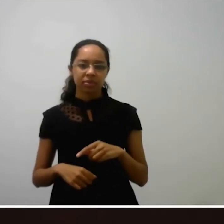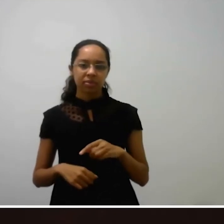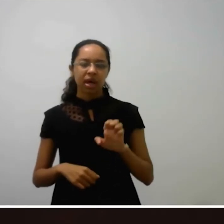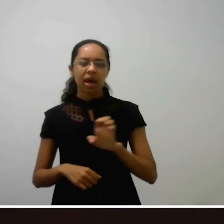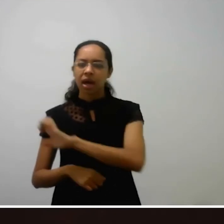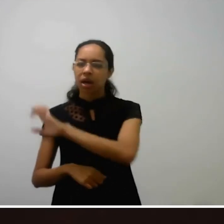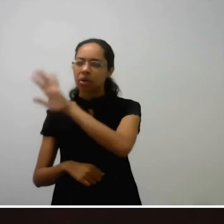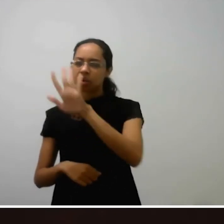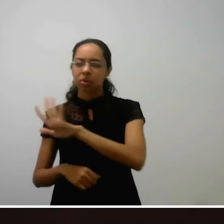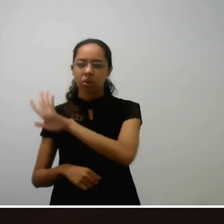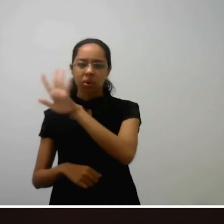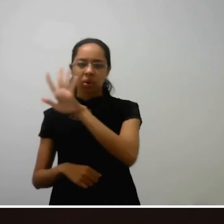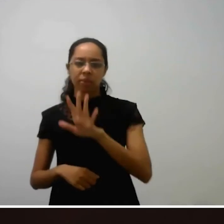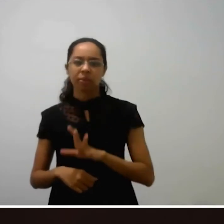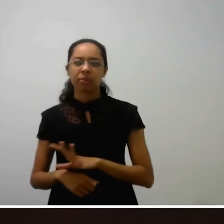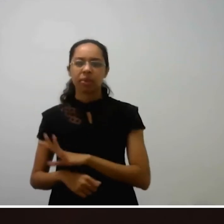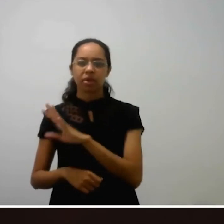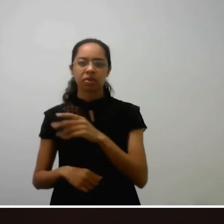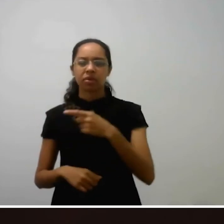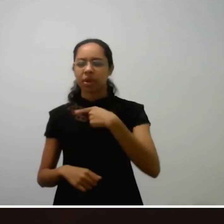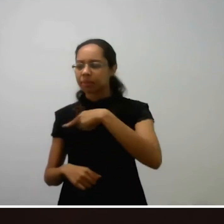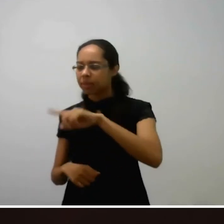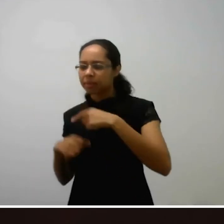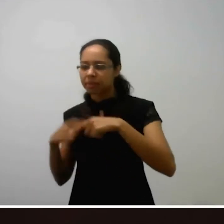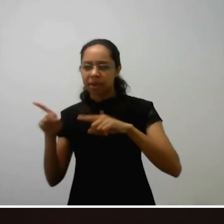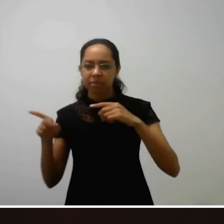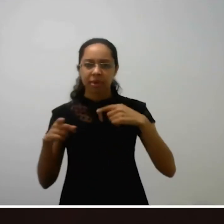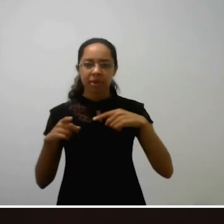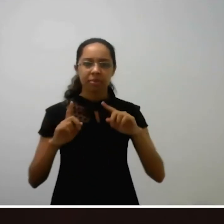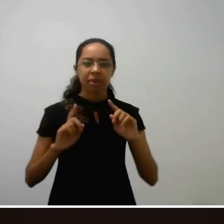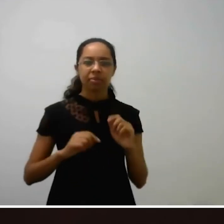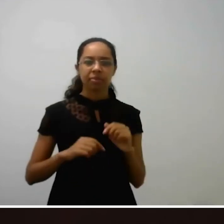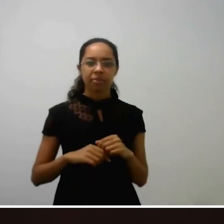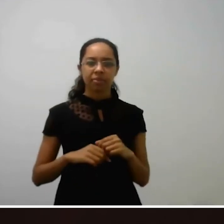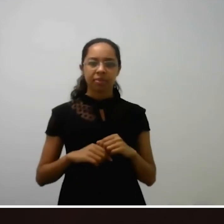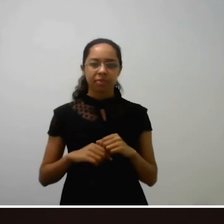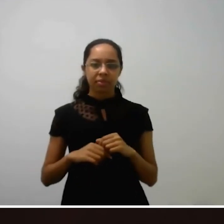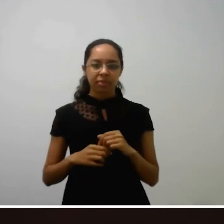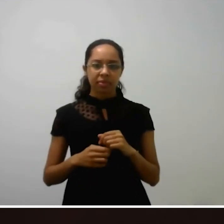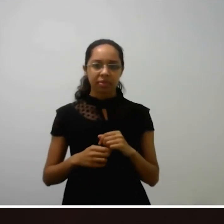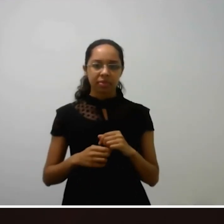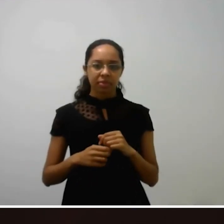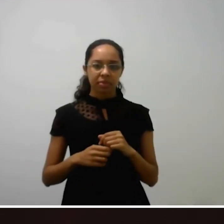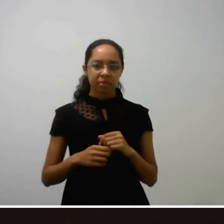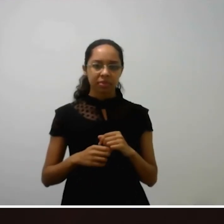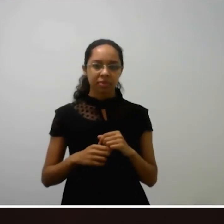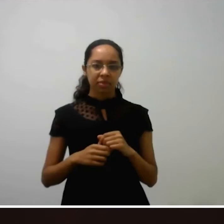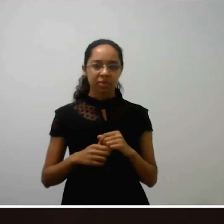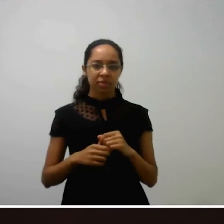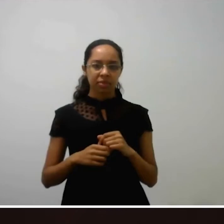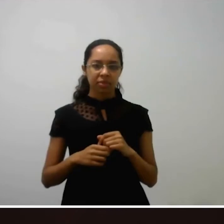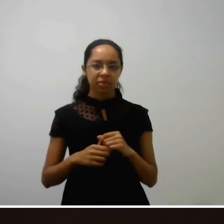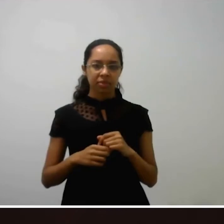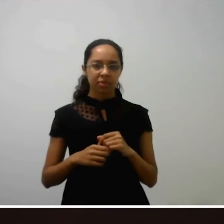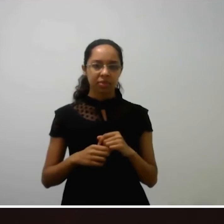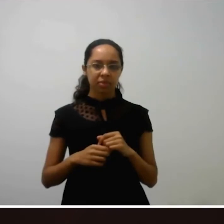valdenses possuíam mais escolas do que escolas da igreja romana.